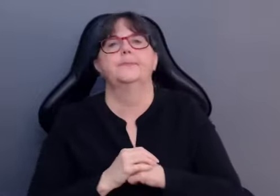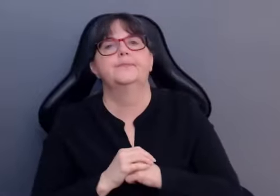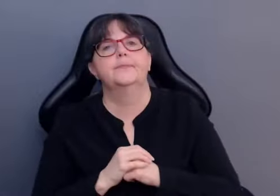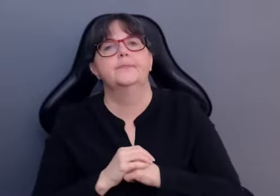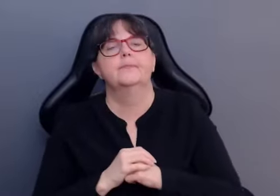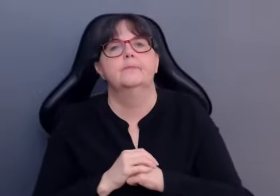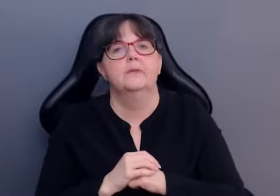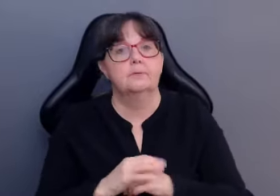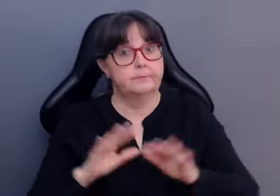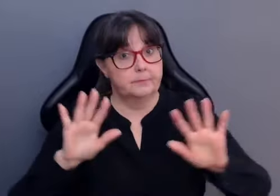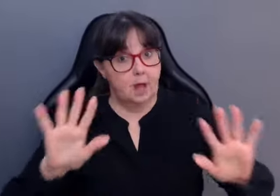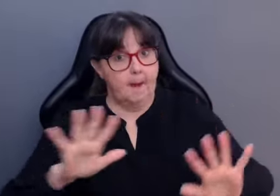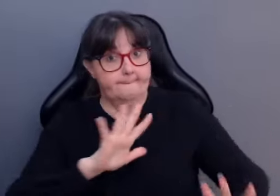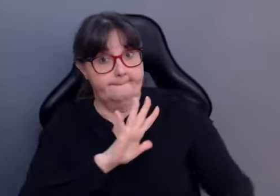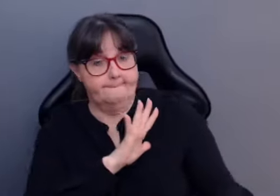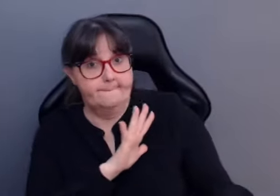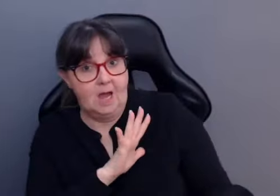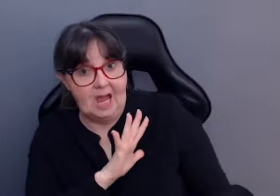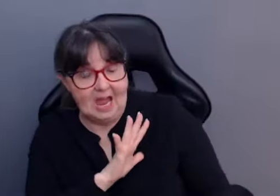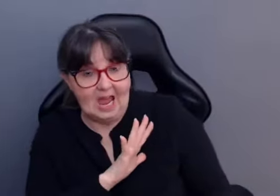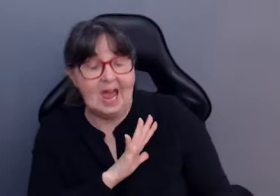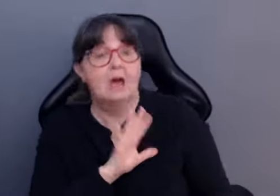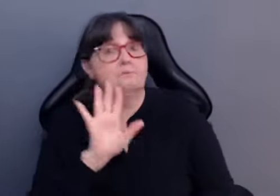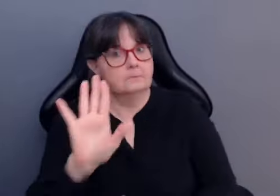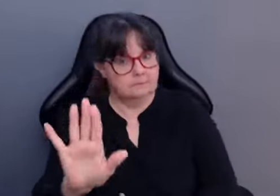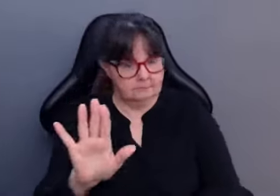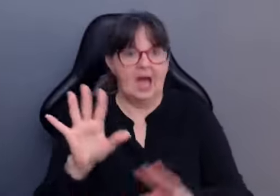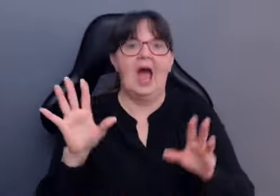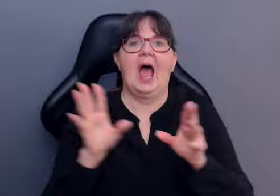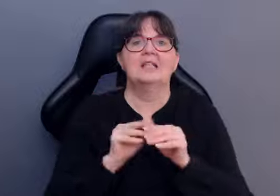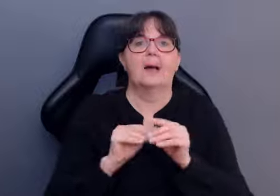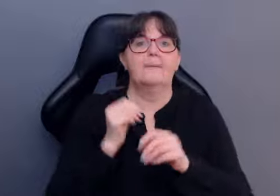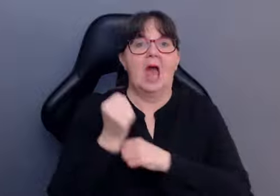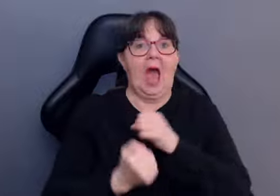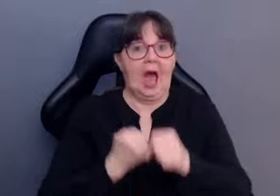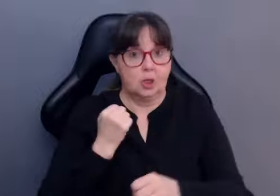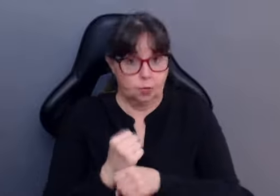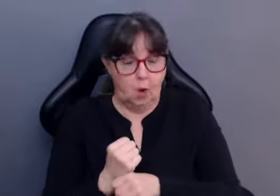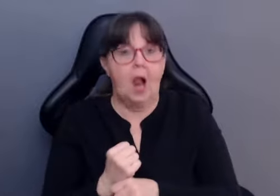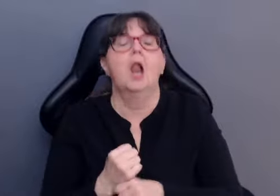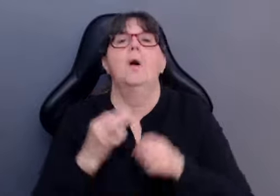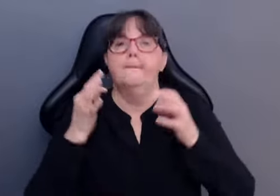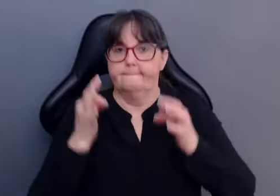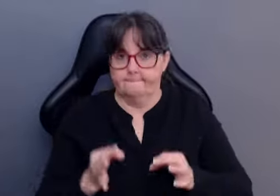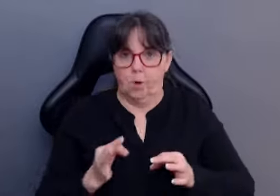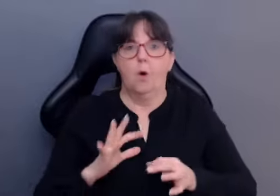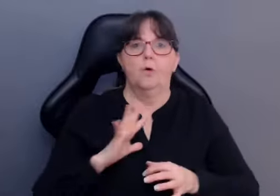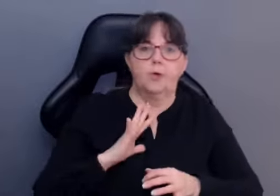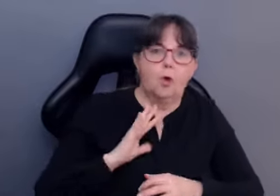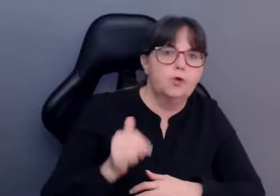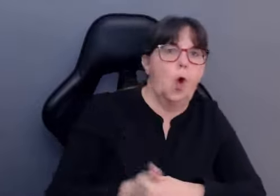Toutefois, l'assemblée annuelle peut, par règlement, fixer tout autre mode de